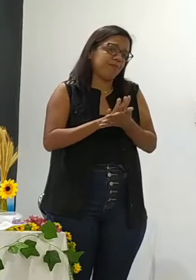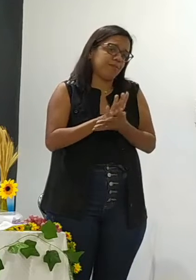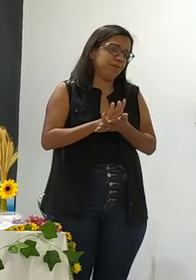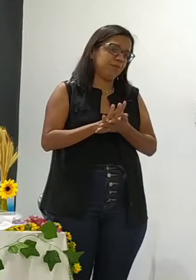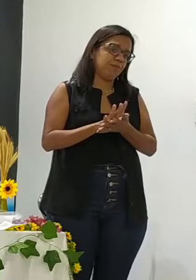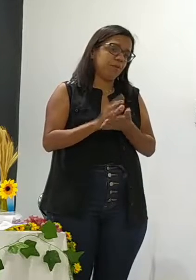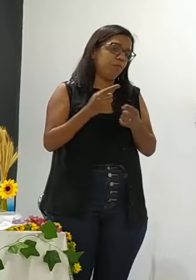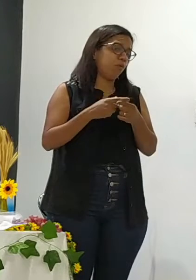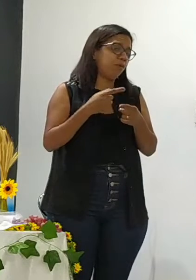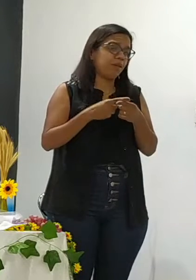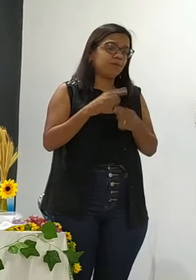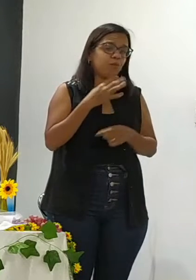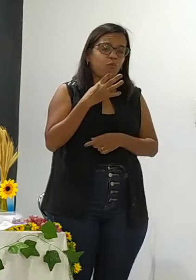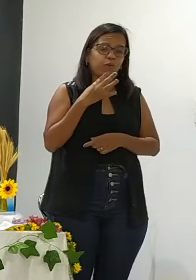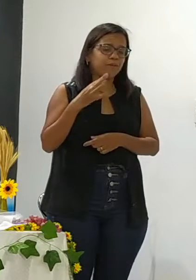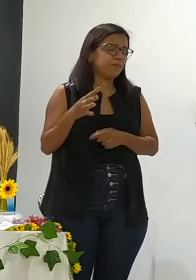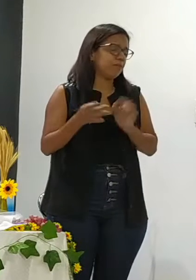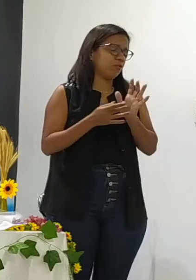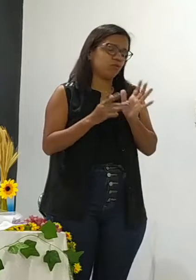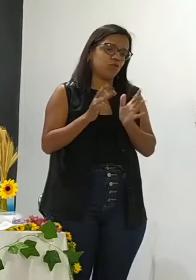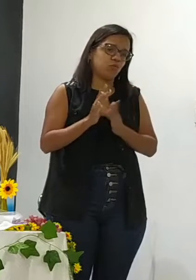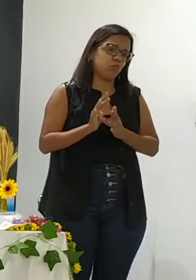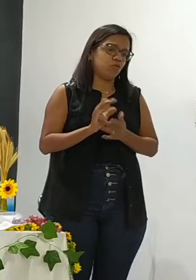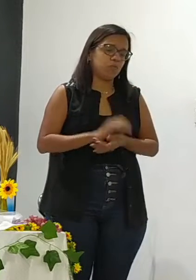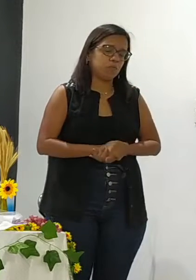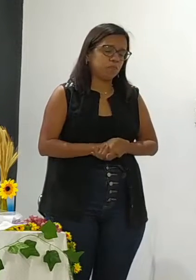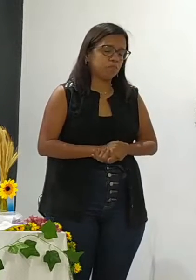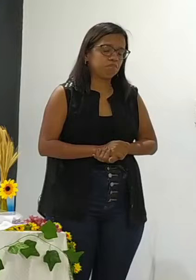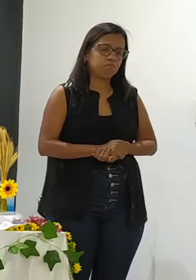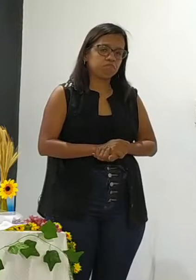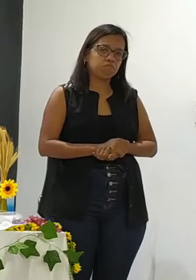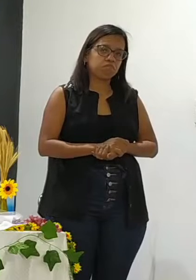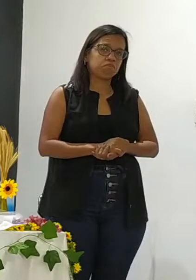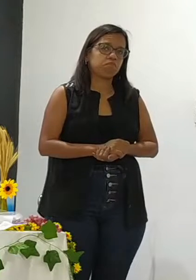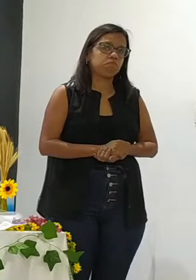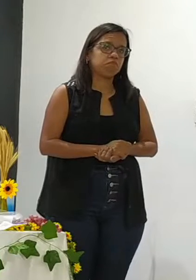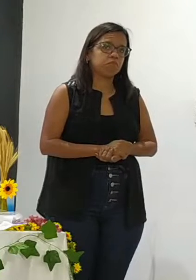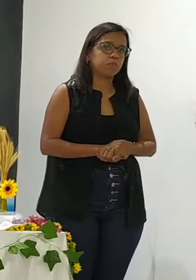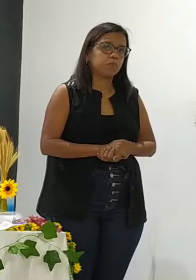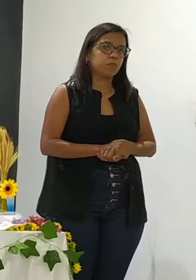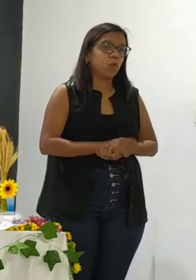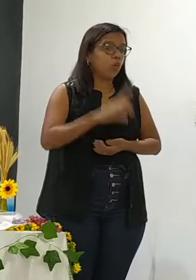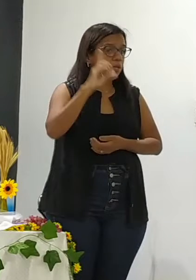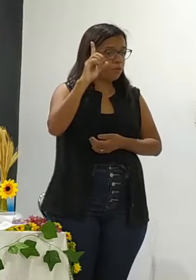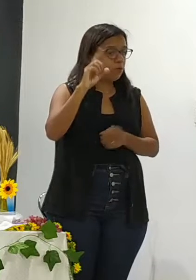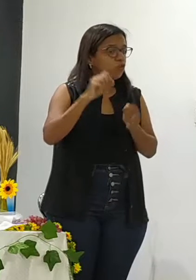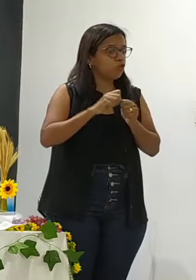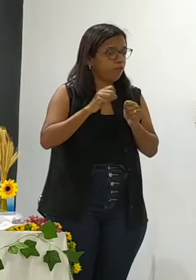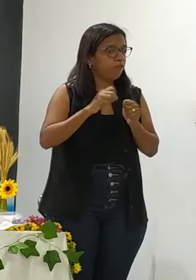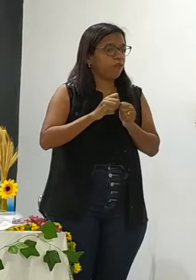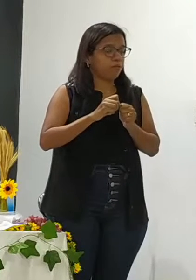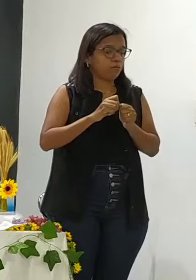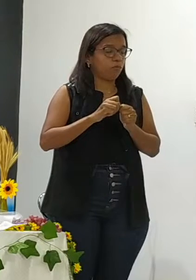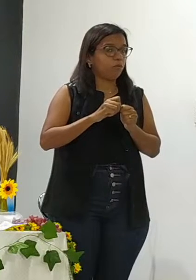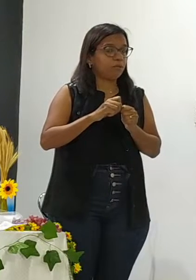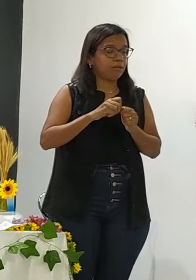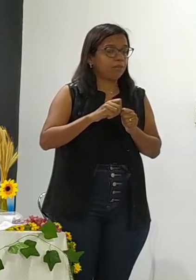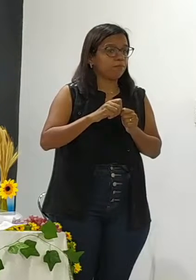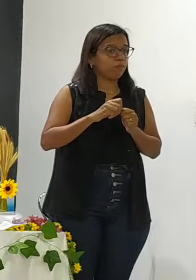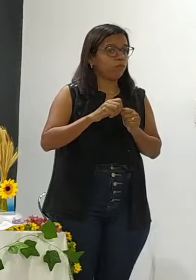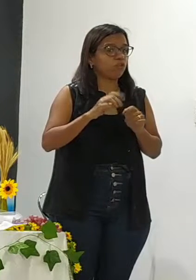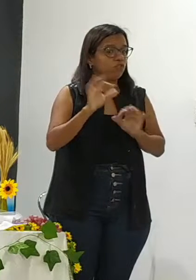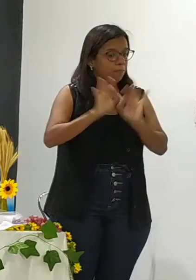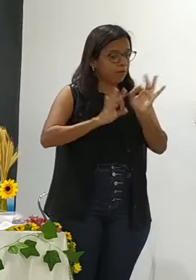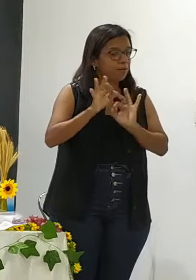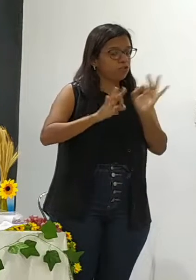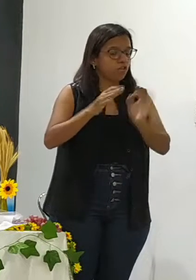Deus estava fazendo. A minha visão não podia chegar ao alcance daquilo que Deus iria fazer na minha vida, porque foi através disso,